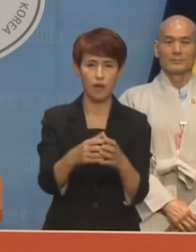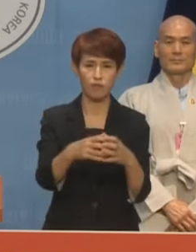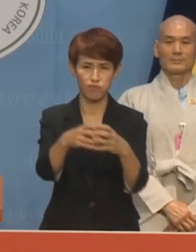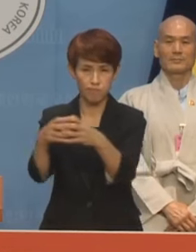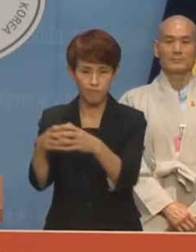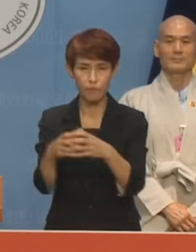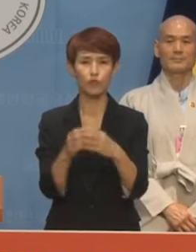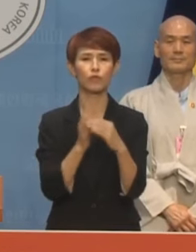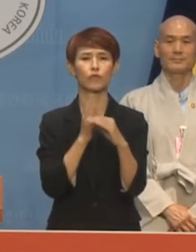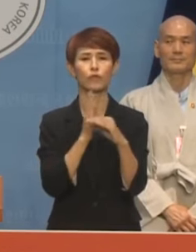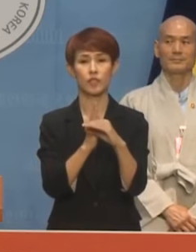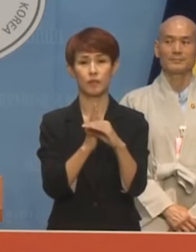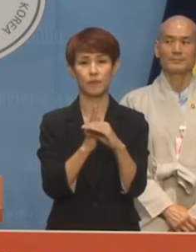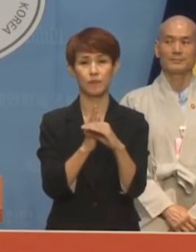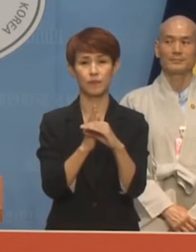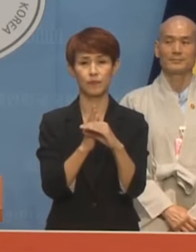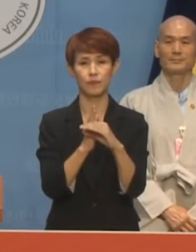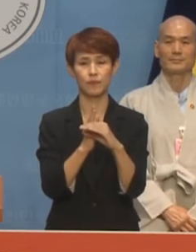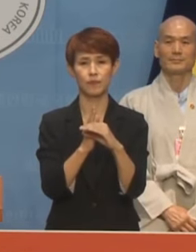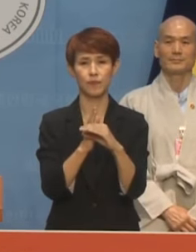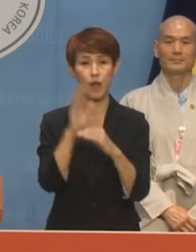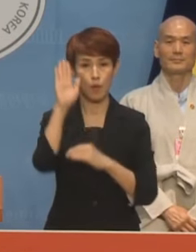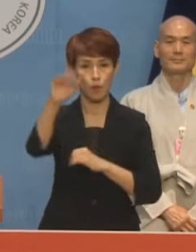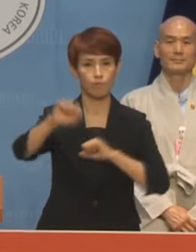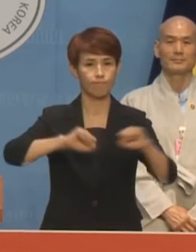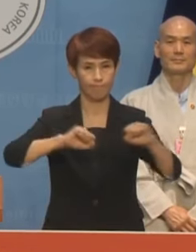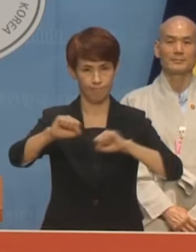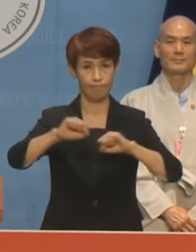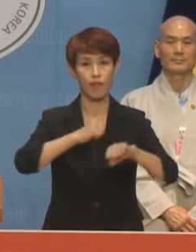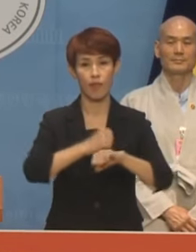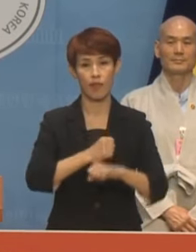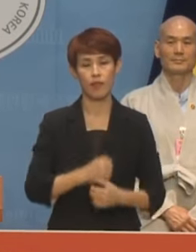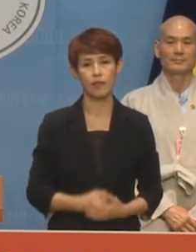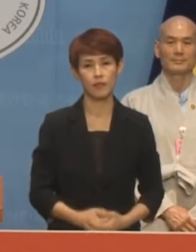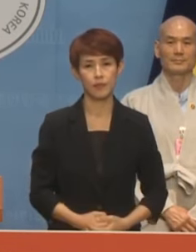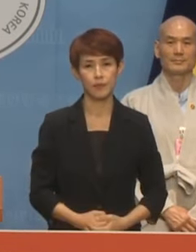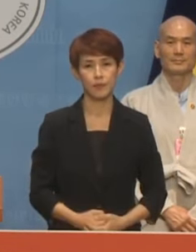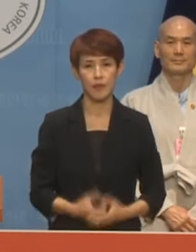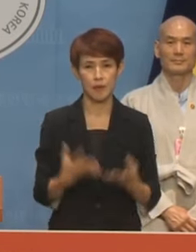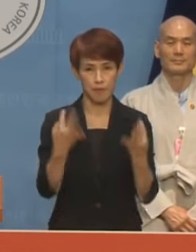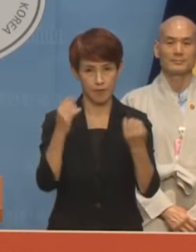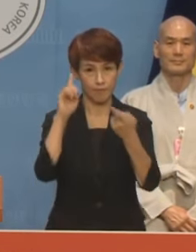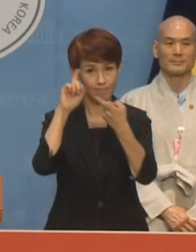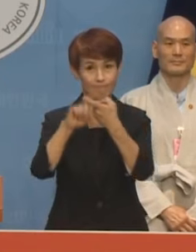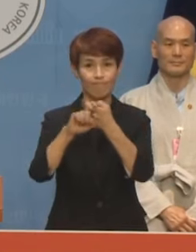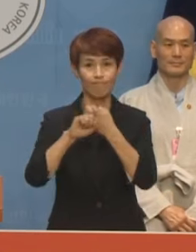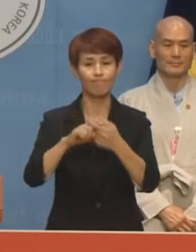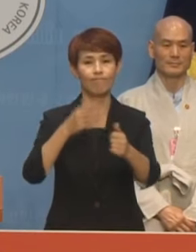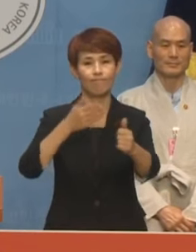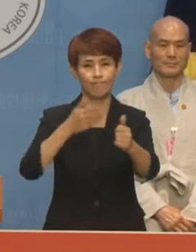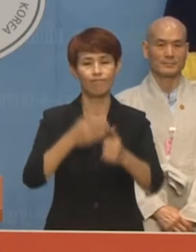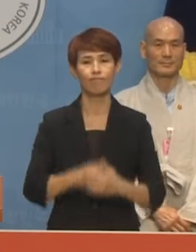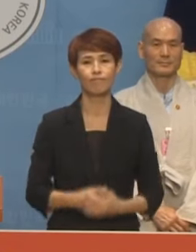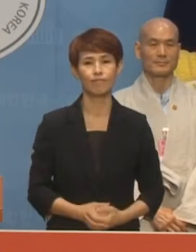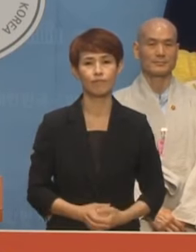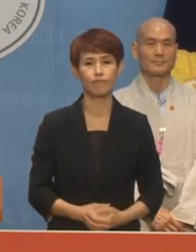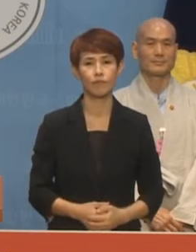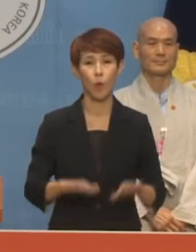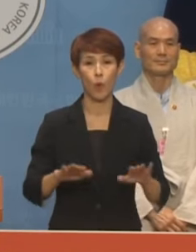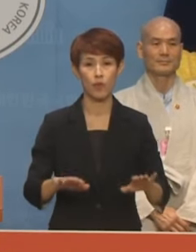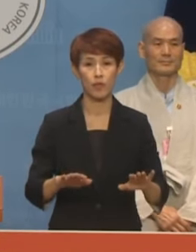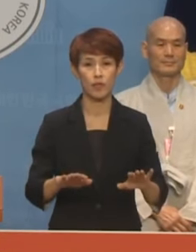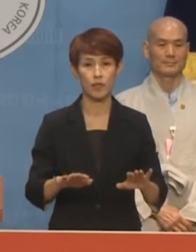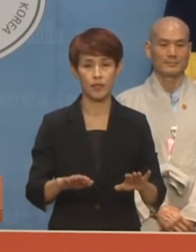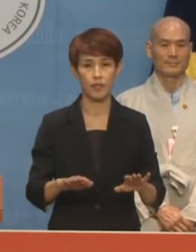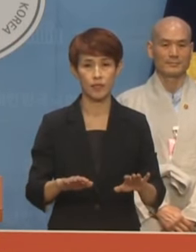역할을 하면서 앞으로 활동을 재개할 계획입니다. 많은 관심을 가져주시고요. 오늘 여기